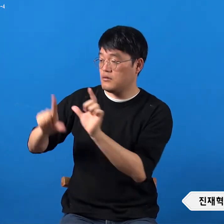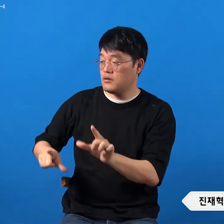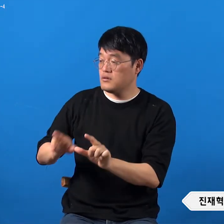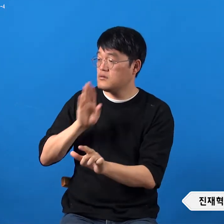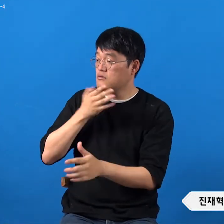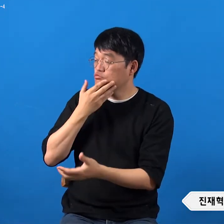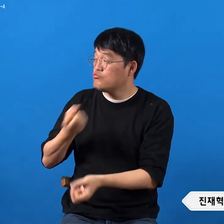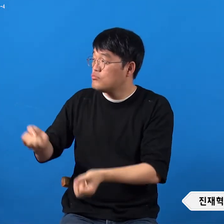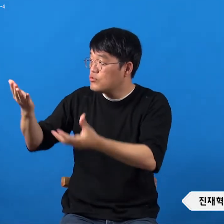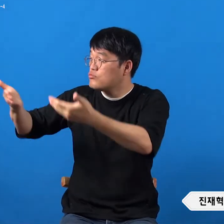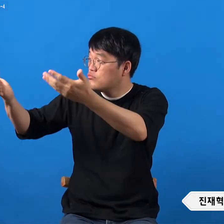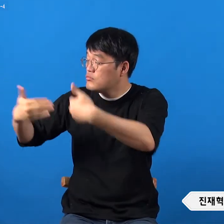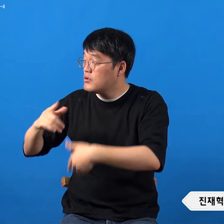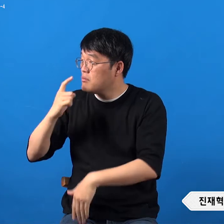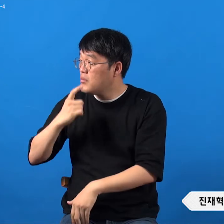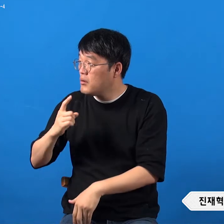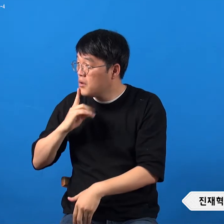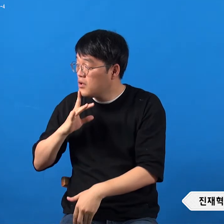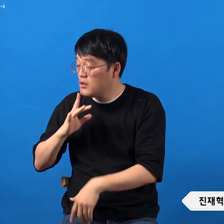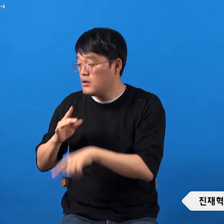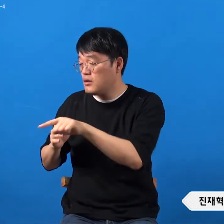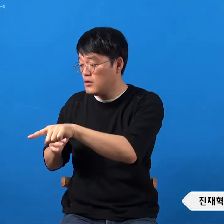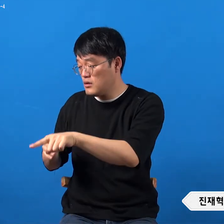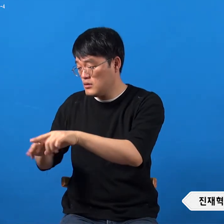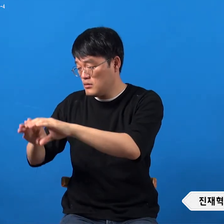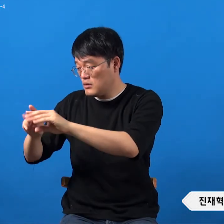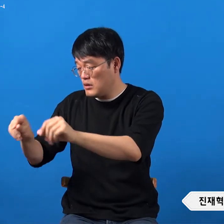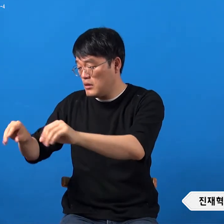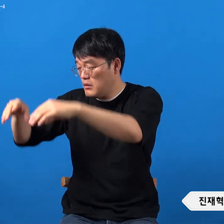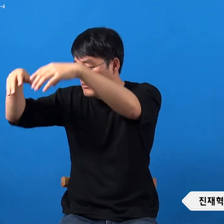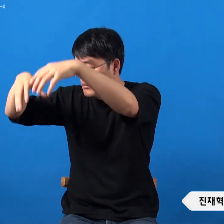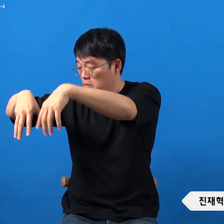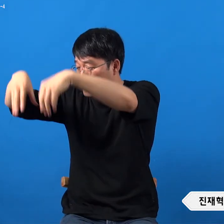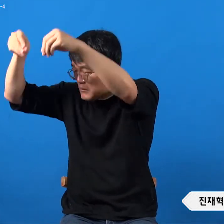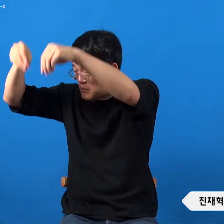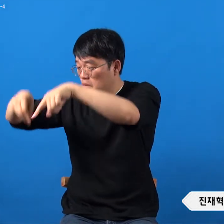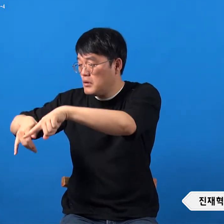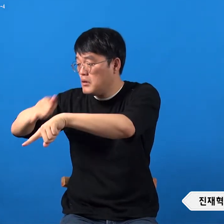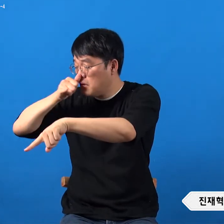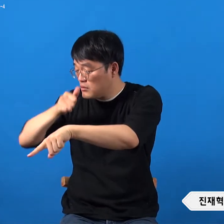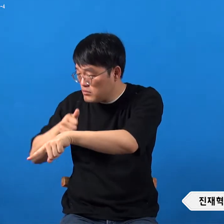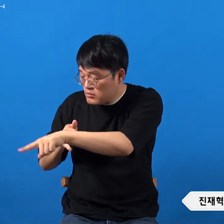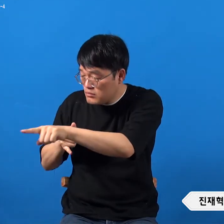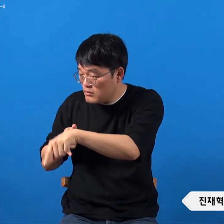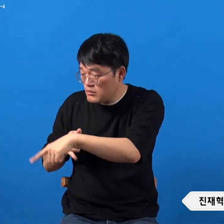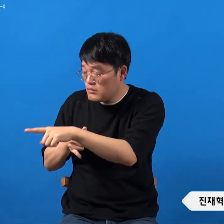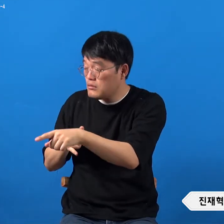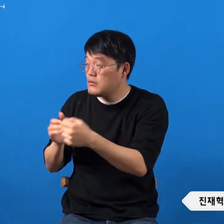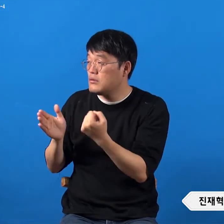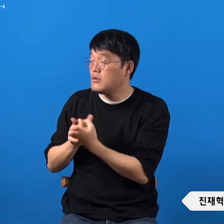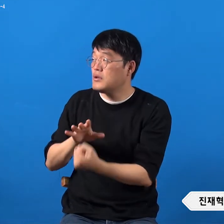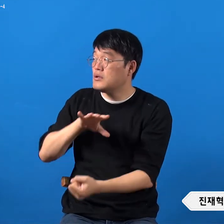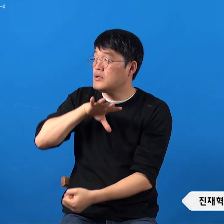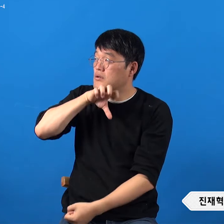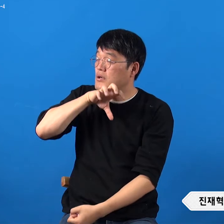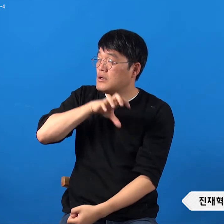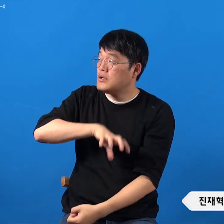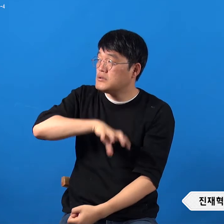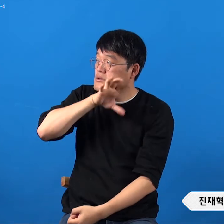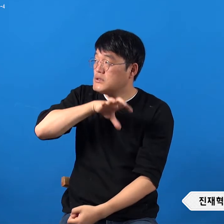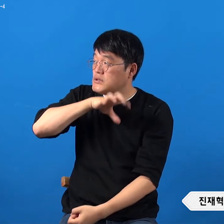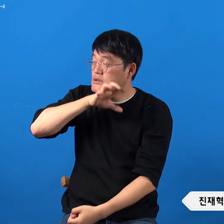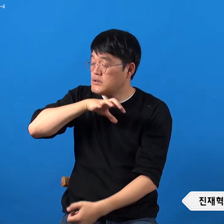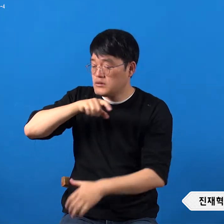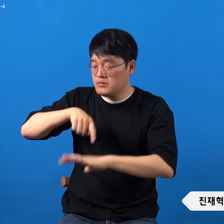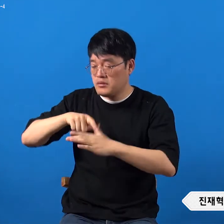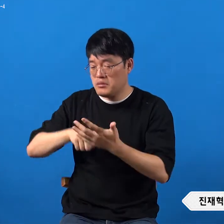가운데 축복하신다면서 이 기근 있는 땅을 내게 주시는 것입니까? 원망과 불평, 그의